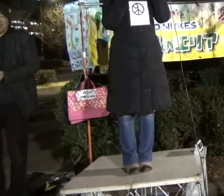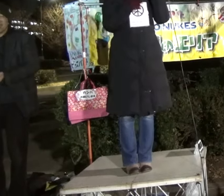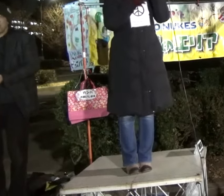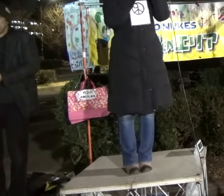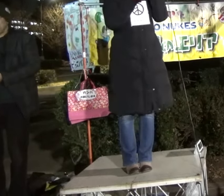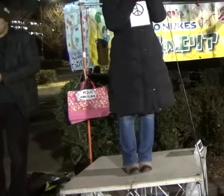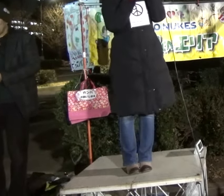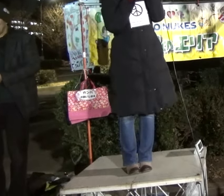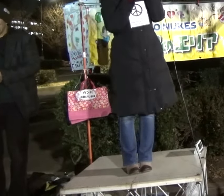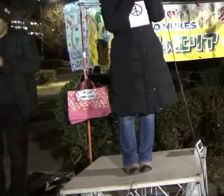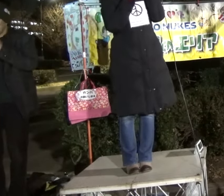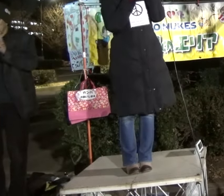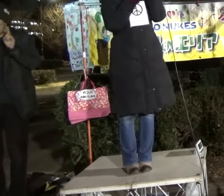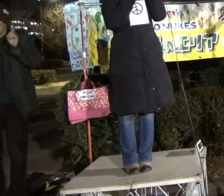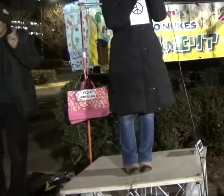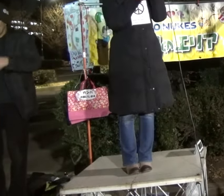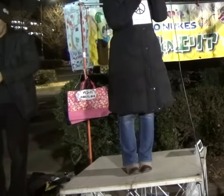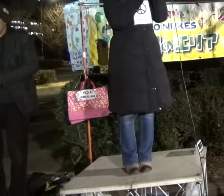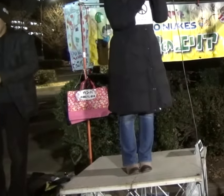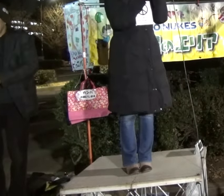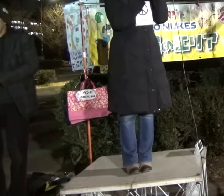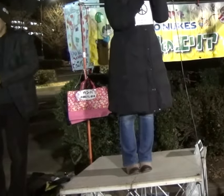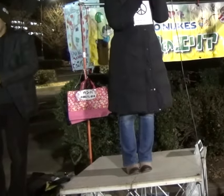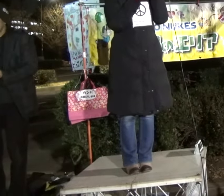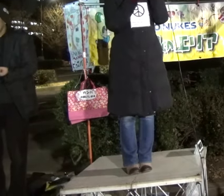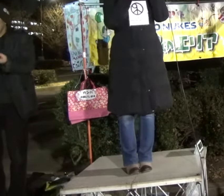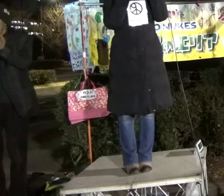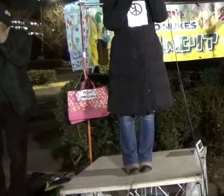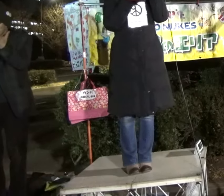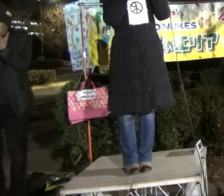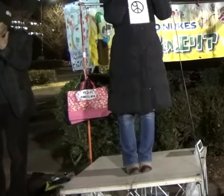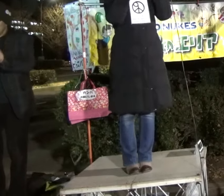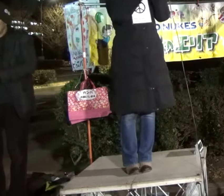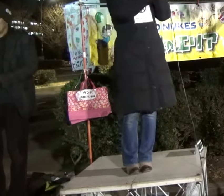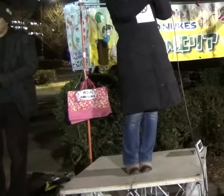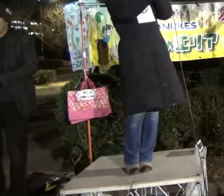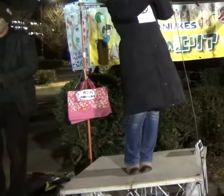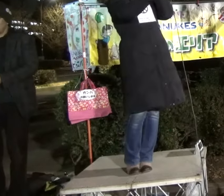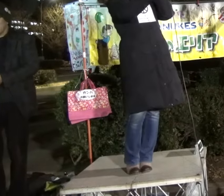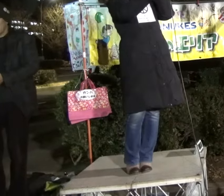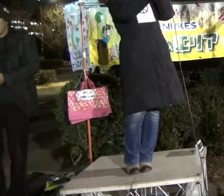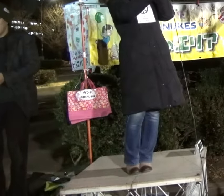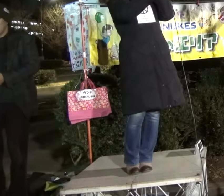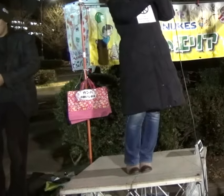ースデーディアジローさん、 ありがとうございます。 ハッピーバースデーとユ